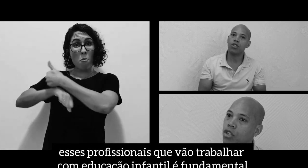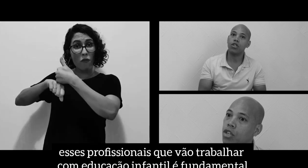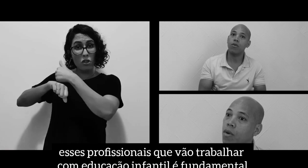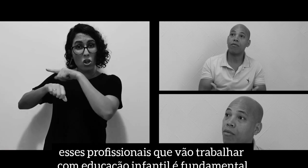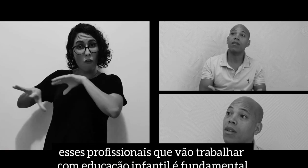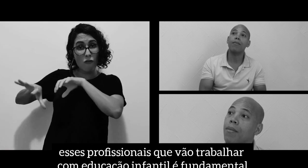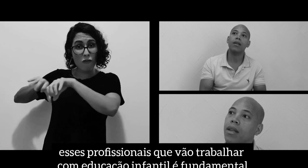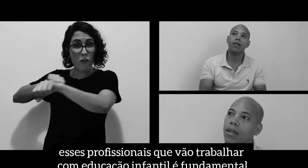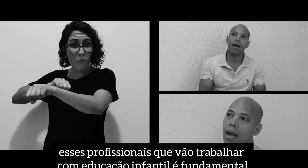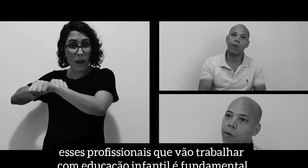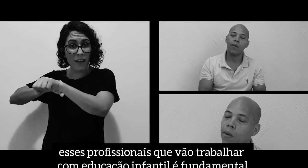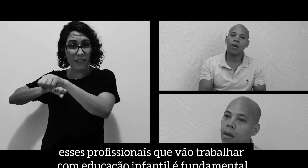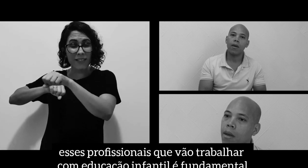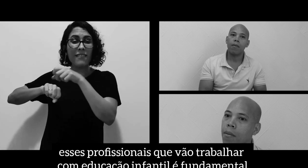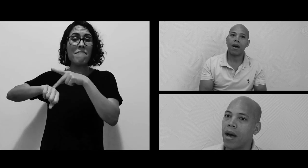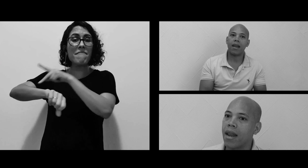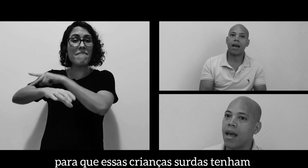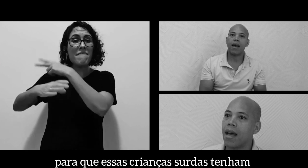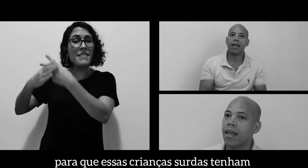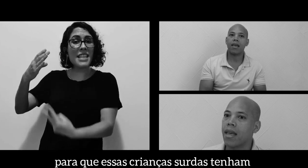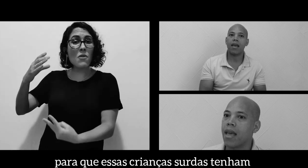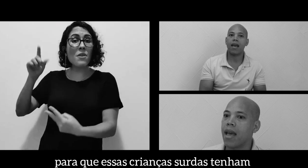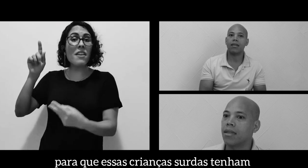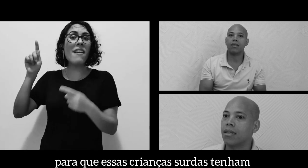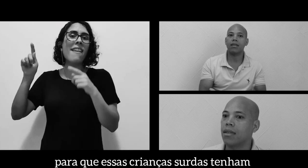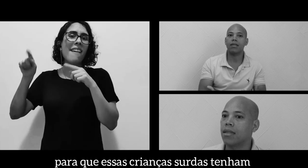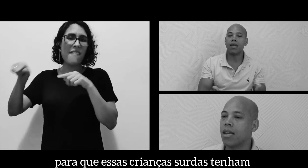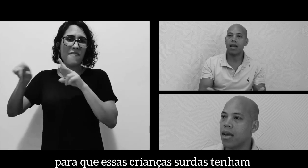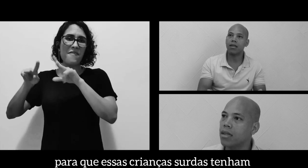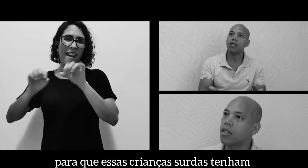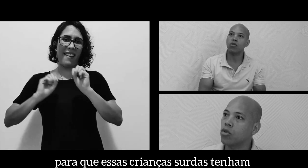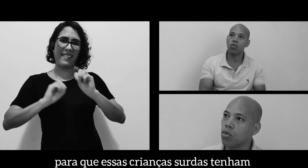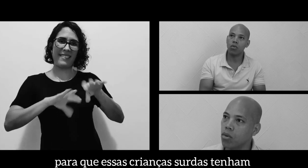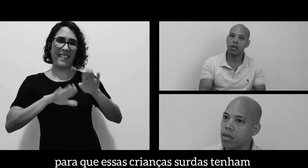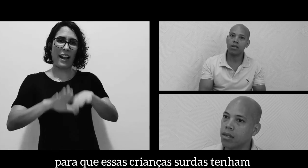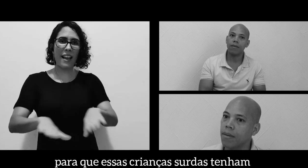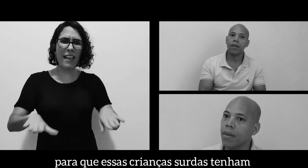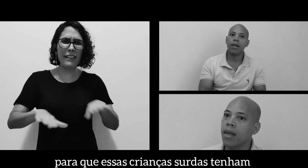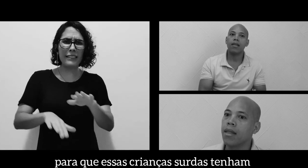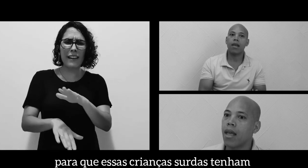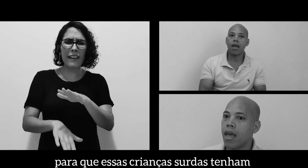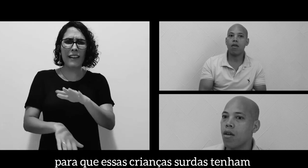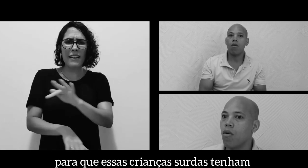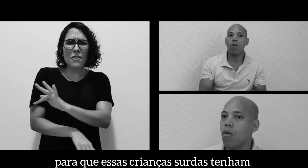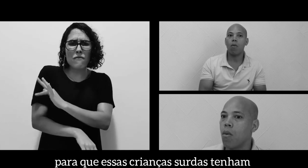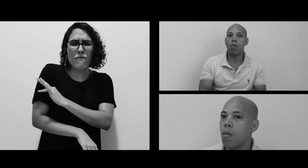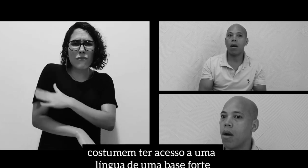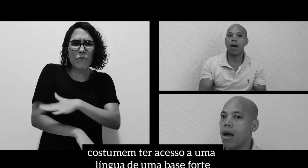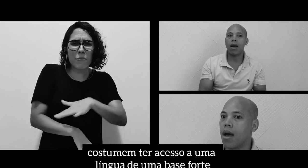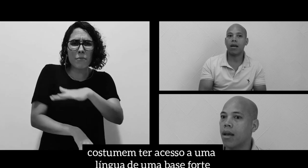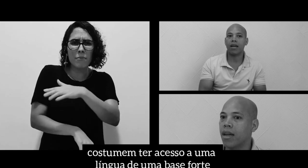educação infantil é fundamental para que essas crianças surdas